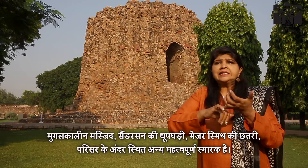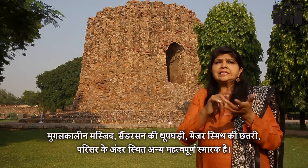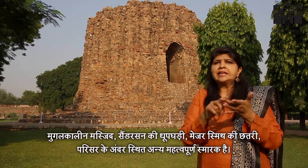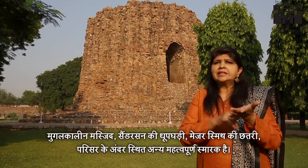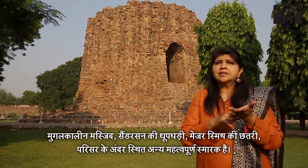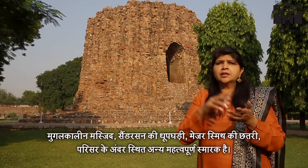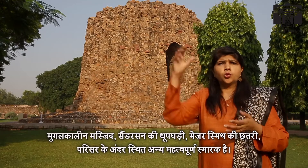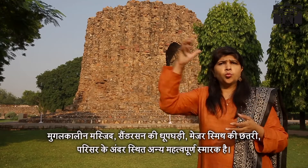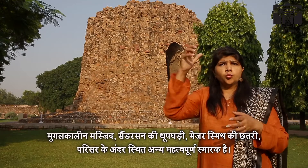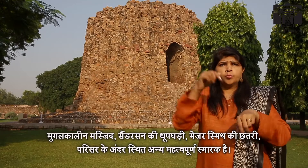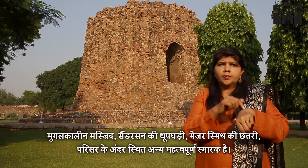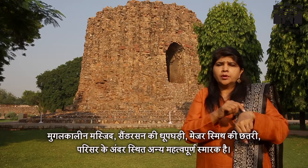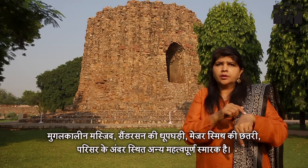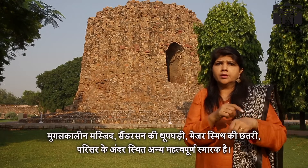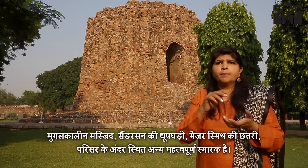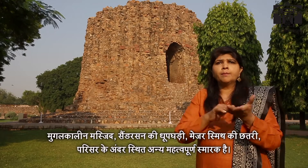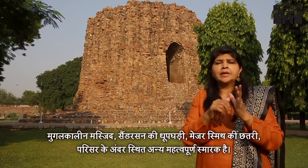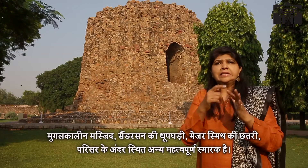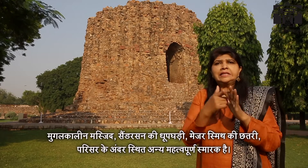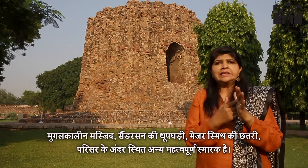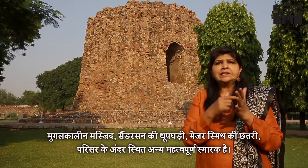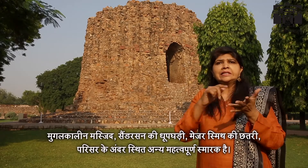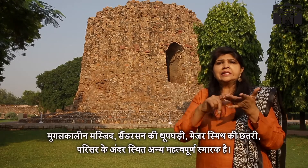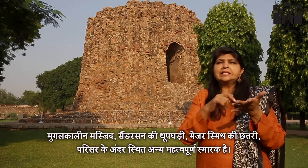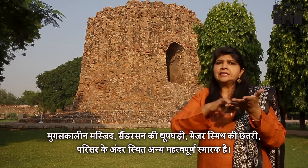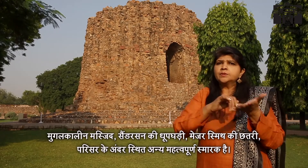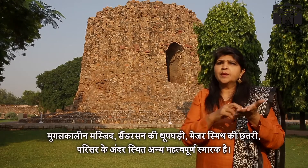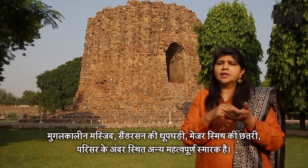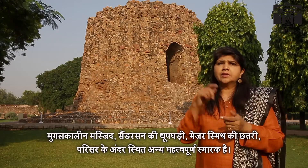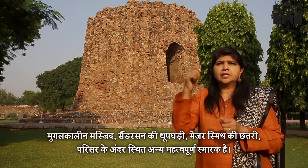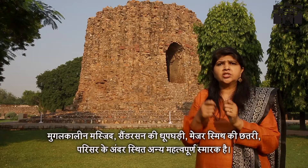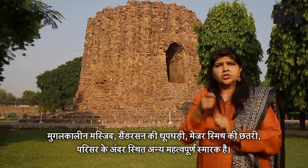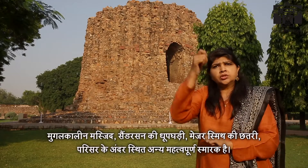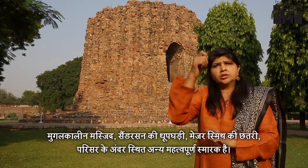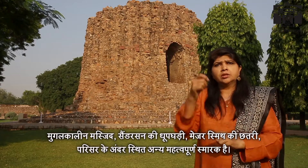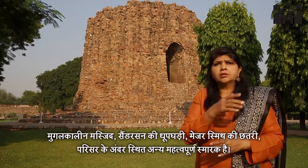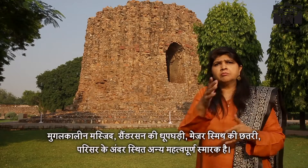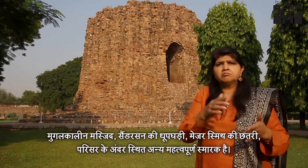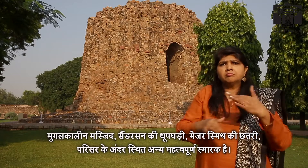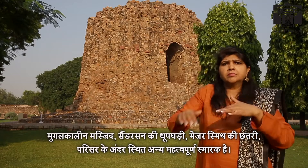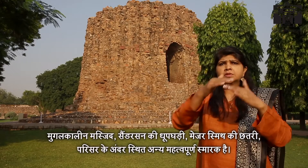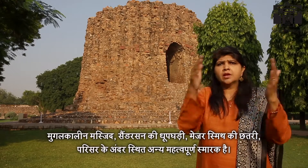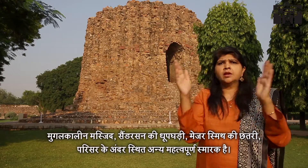मेजर स्मिथ की छतरी, परिसर के अंदर स्थित अन्य महत्वपूर्ण स्मारक हैं।